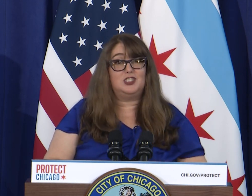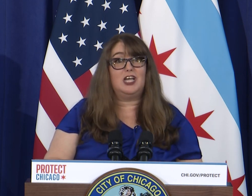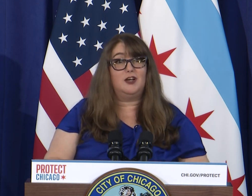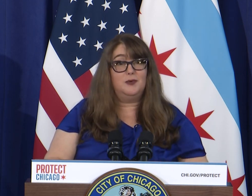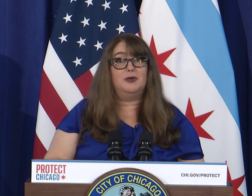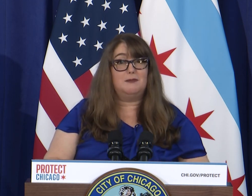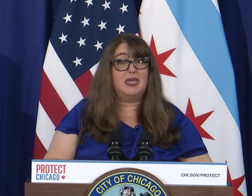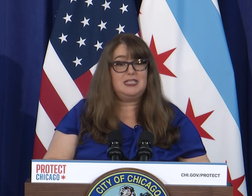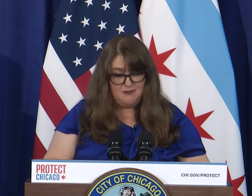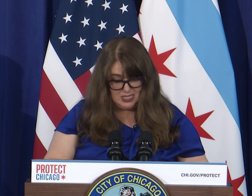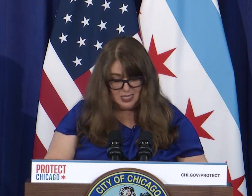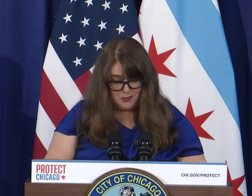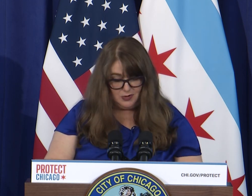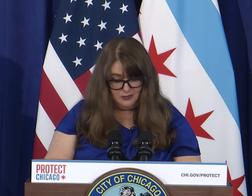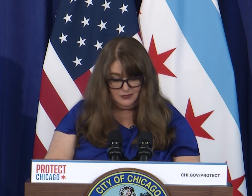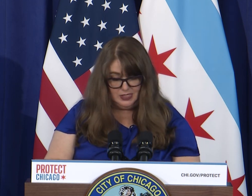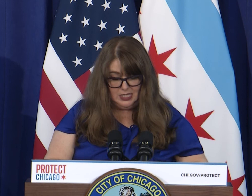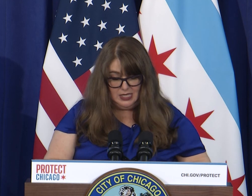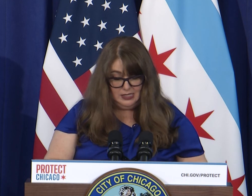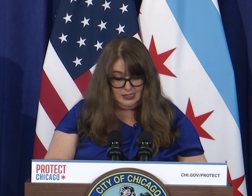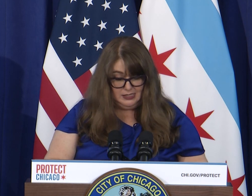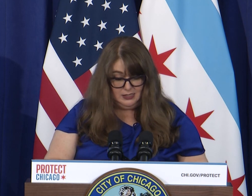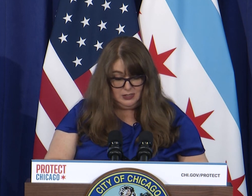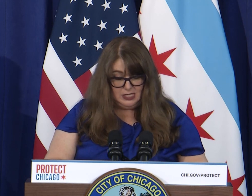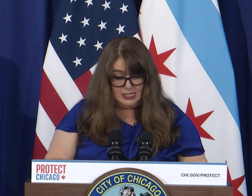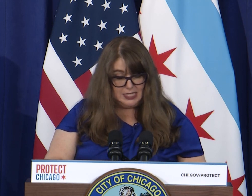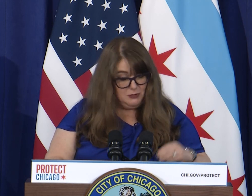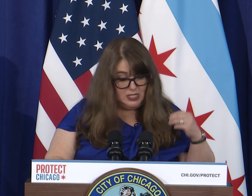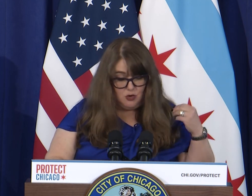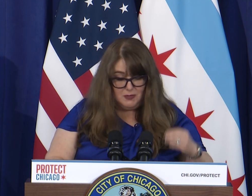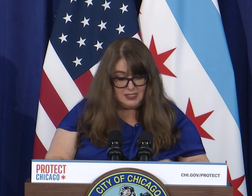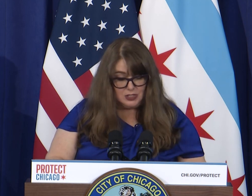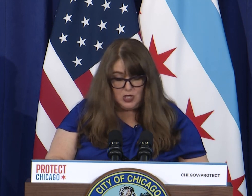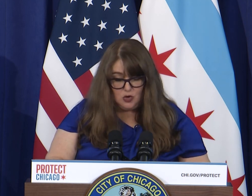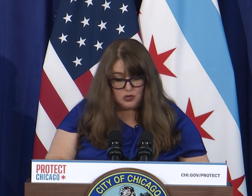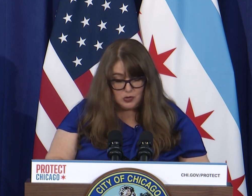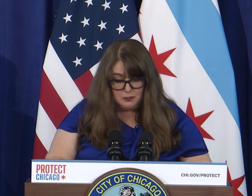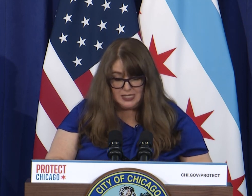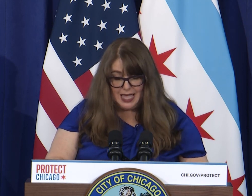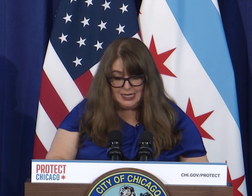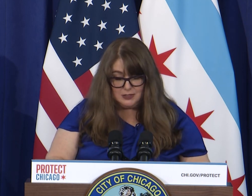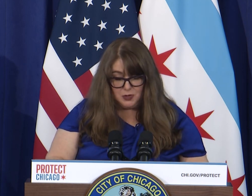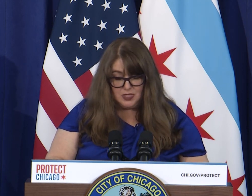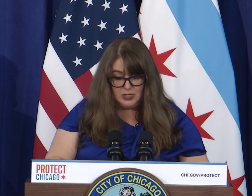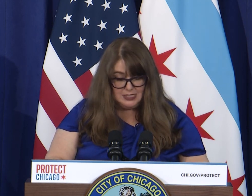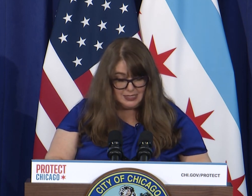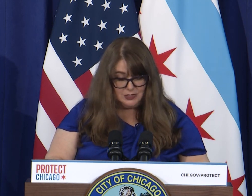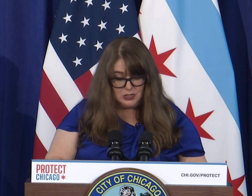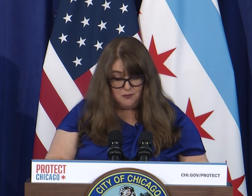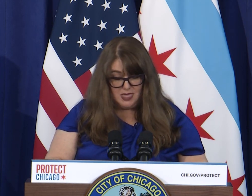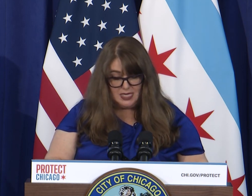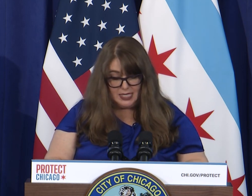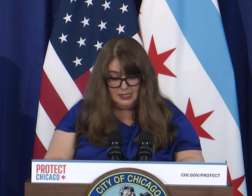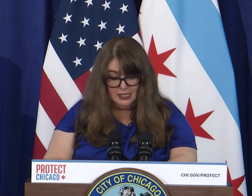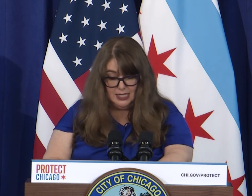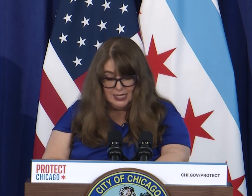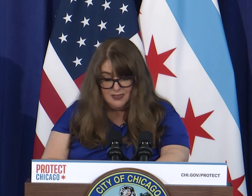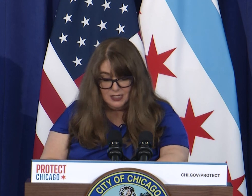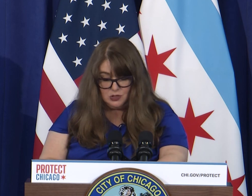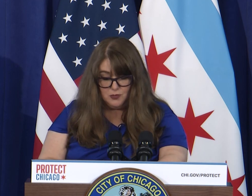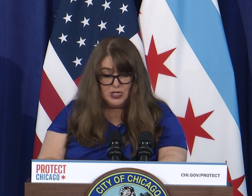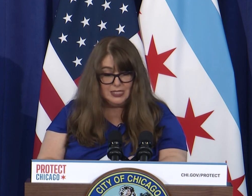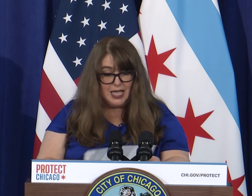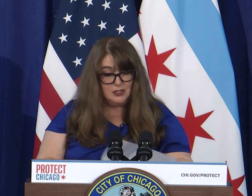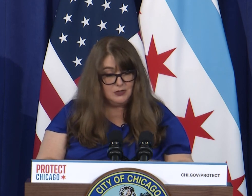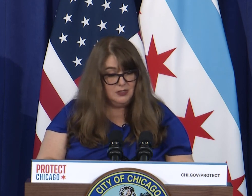residentes de Chicago para el 2021. Estamos en conversaciones con los hospitales, proveedores de atención médica,